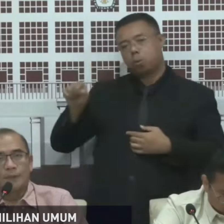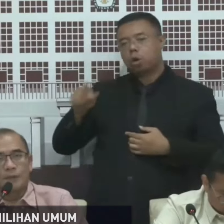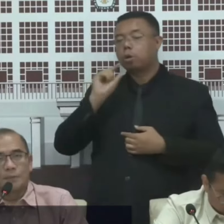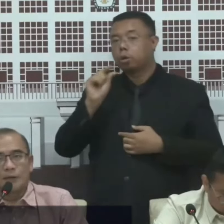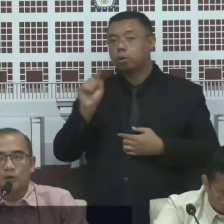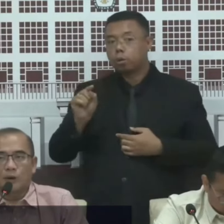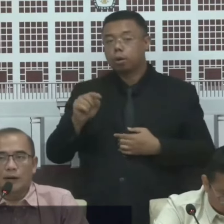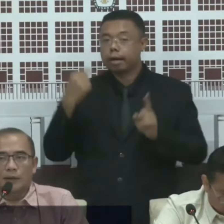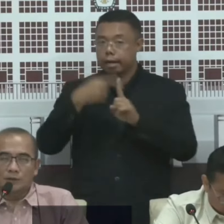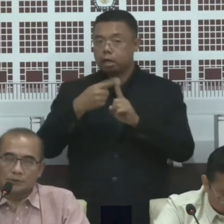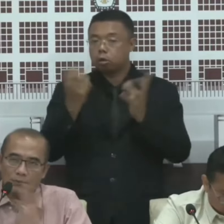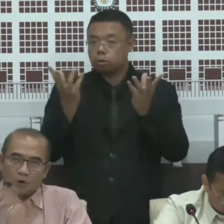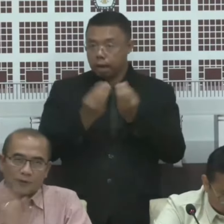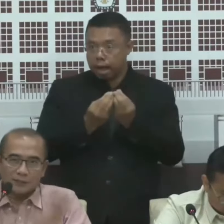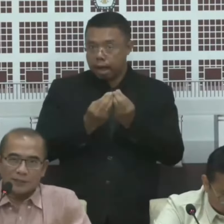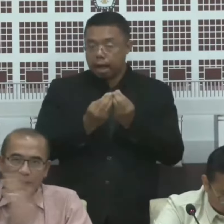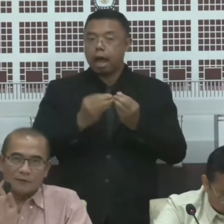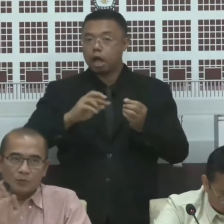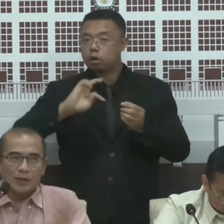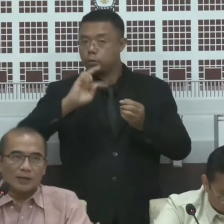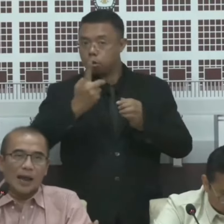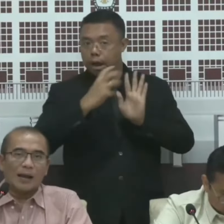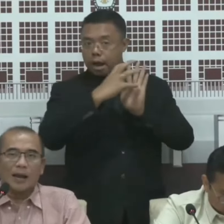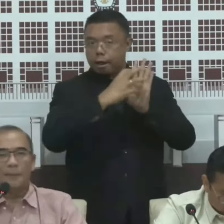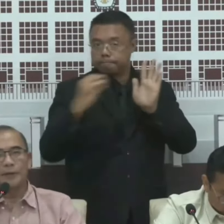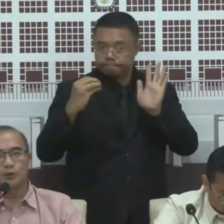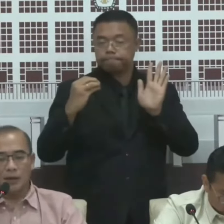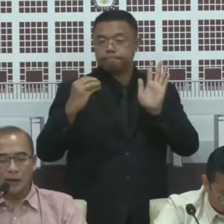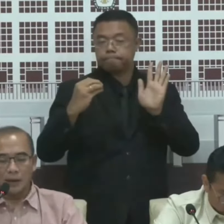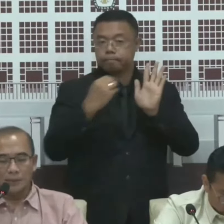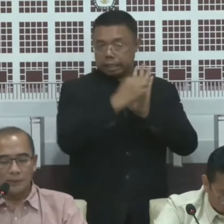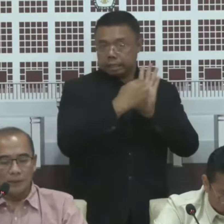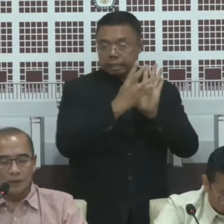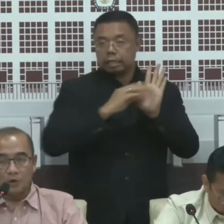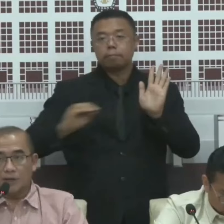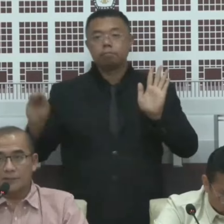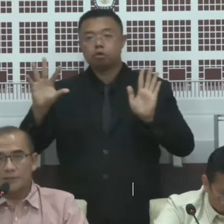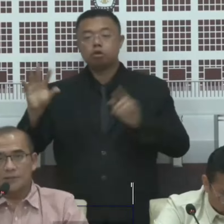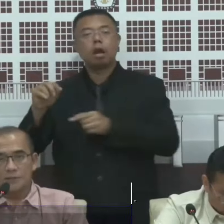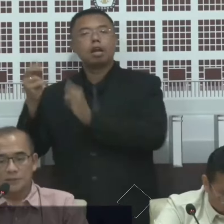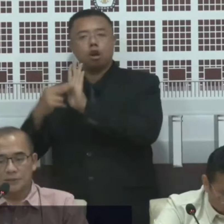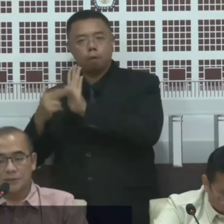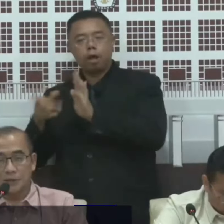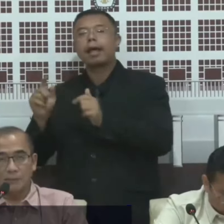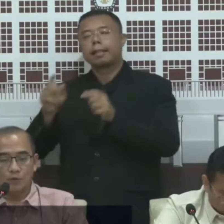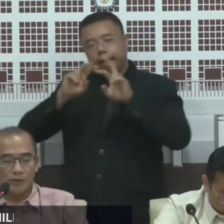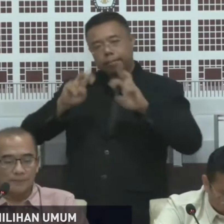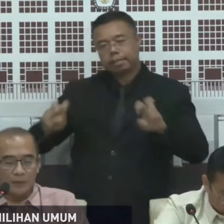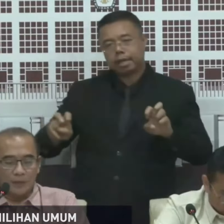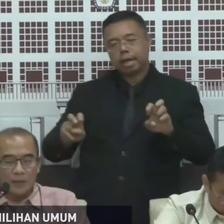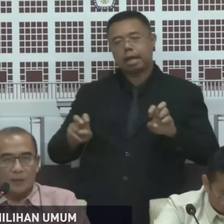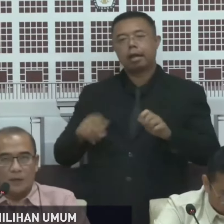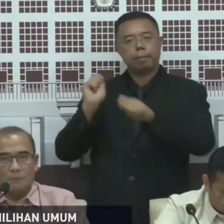yang penghitungan atau konversi dari yang formulir ke angka-angka penghitungan akan kami koreksi sesegera